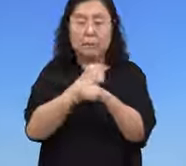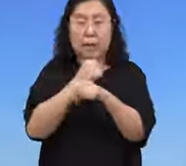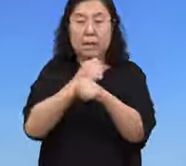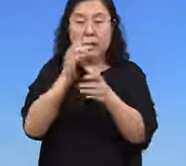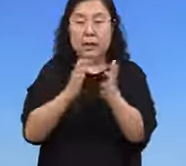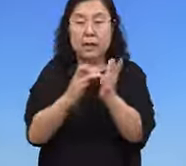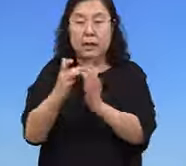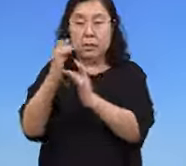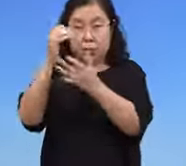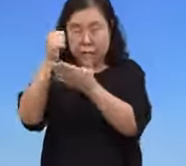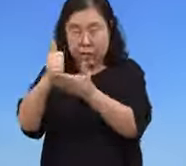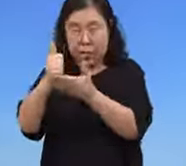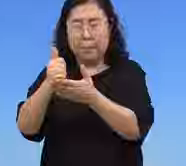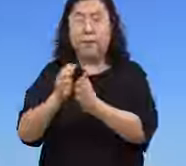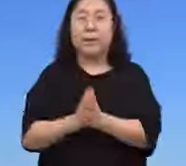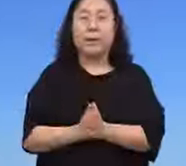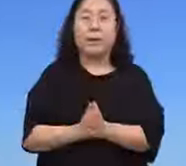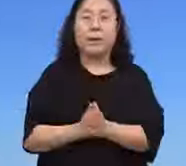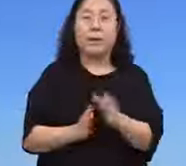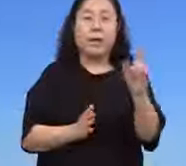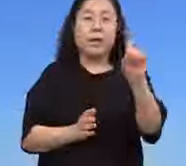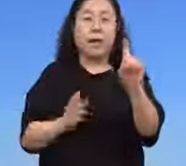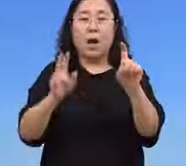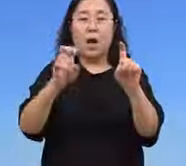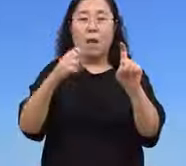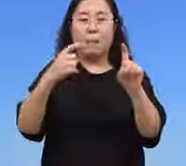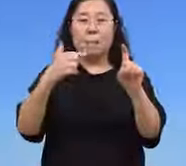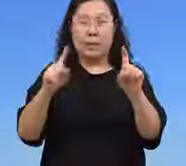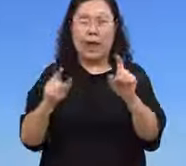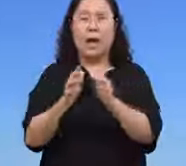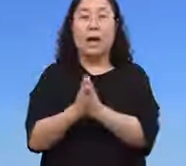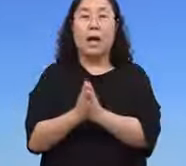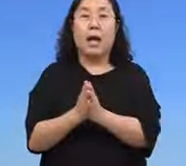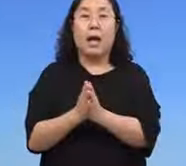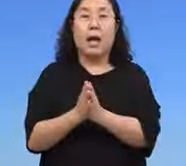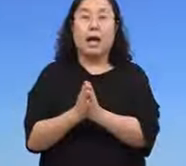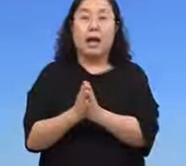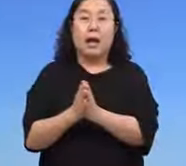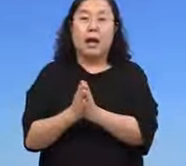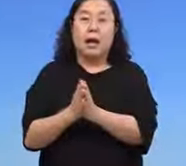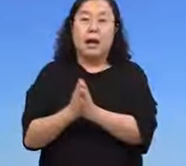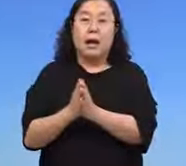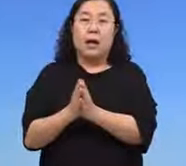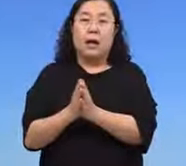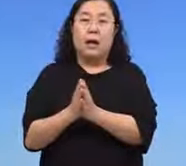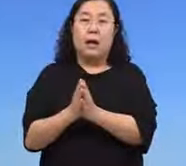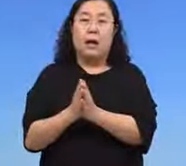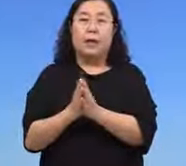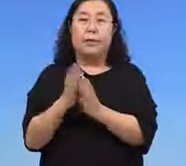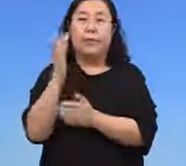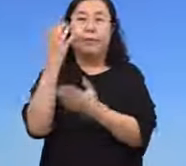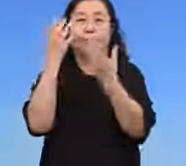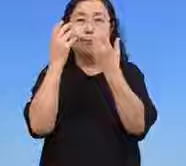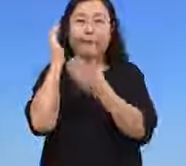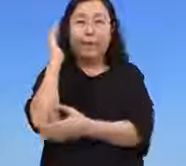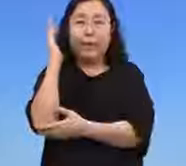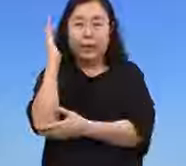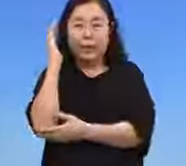열무나 이야기를 들려주시고는 예루살렘 성을 향해 가시며 참 그 성을 향해 눈물을 흘리시는 그 주님,